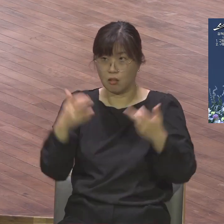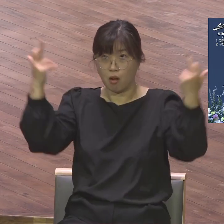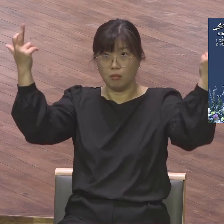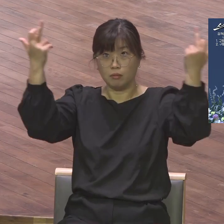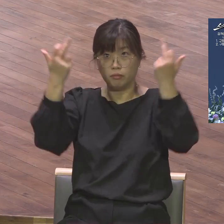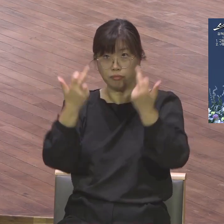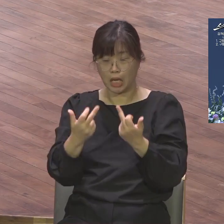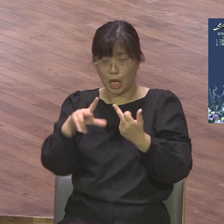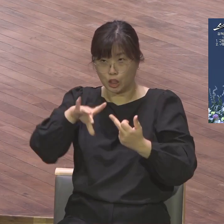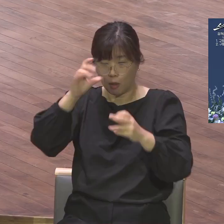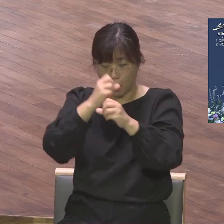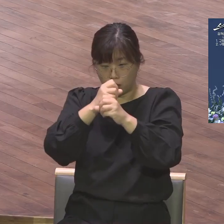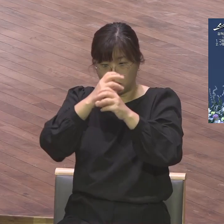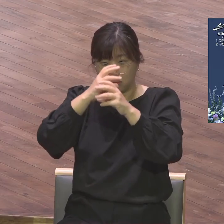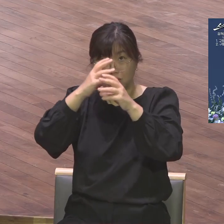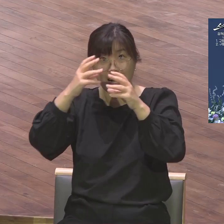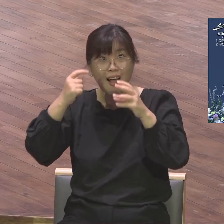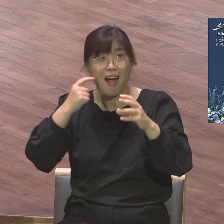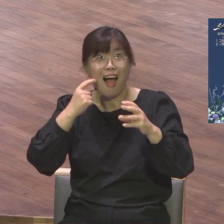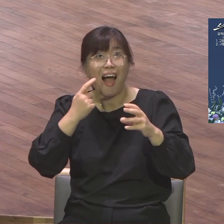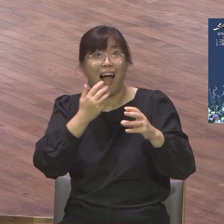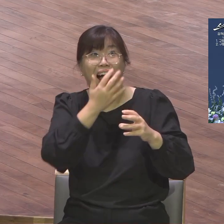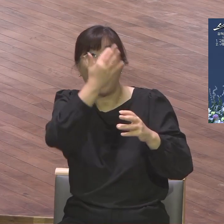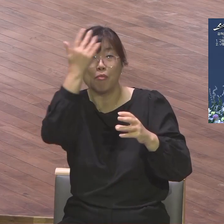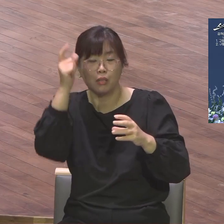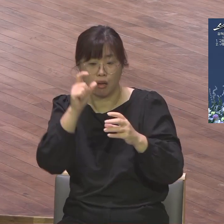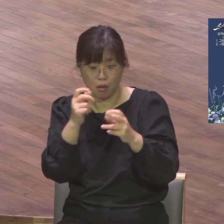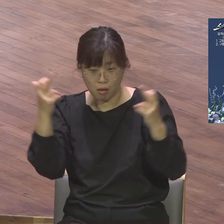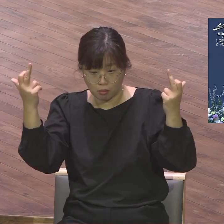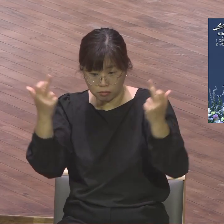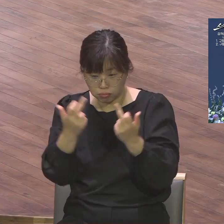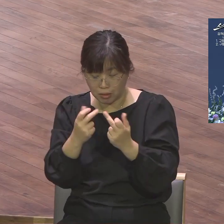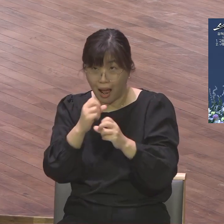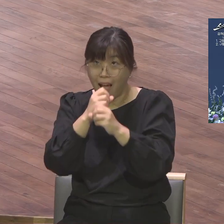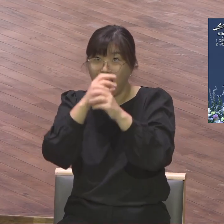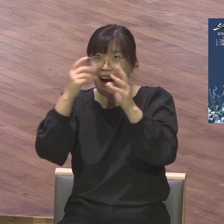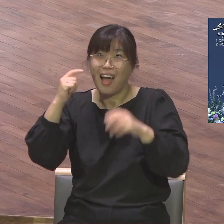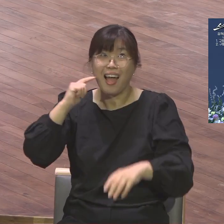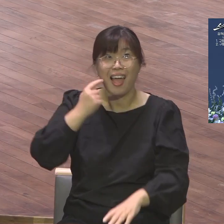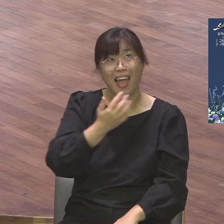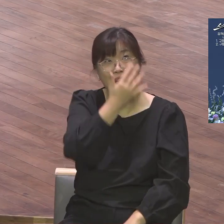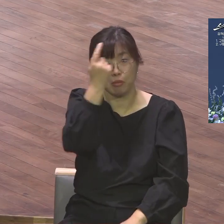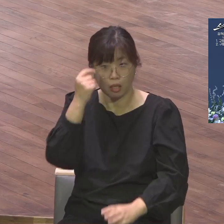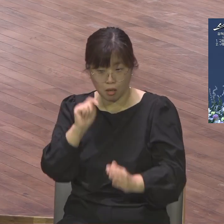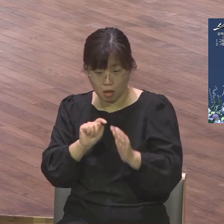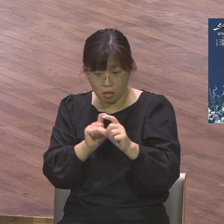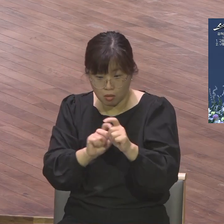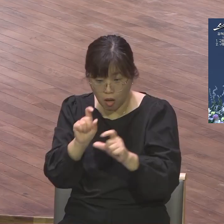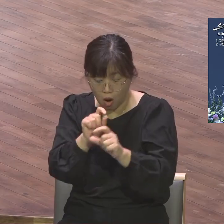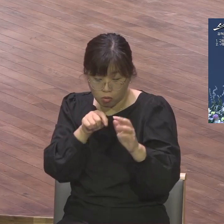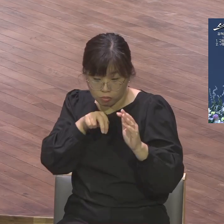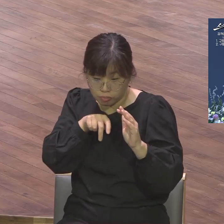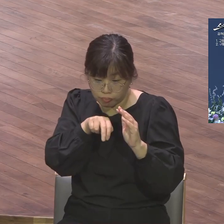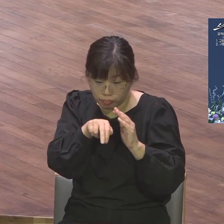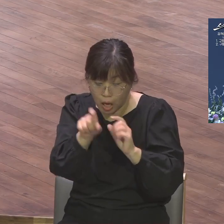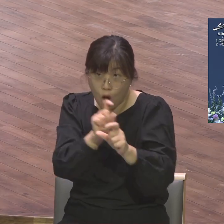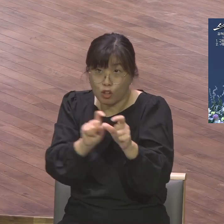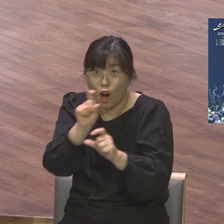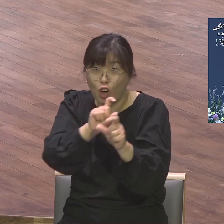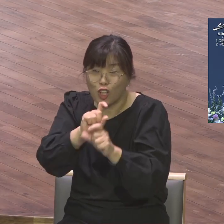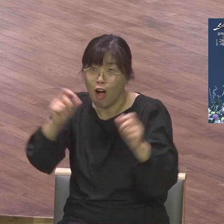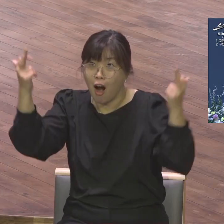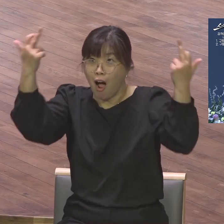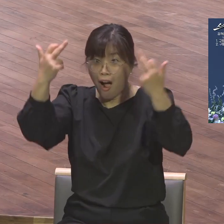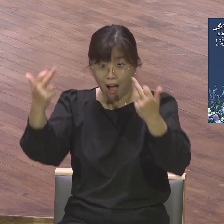들어간다. 점입가경. 그러니까 점점 재미있어지고 점점 흥미있어지고 점점 기대가 되는